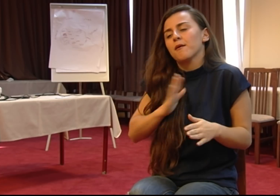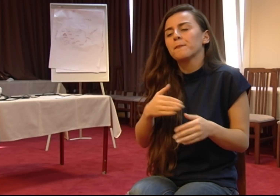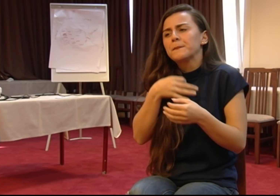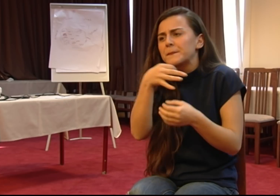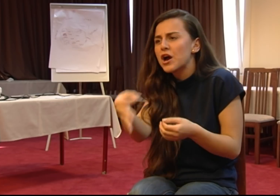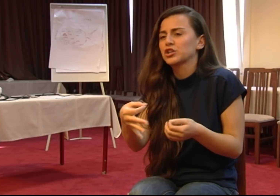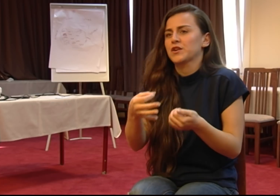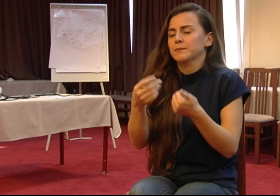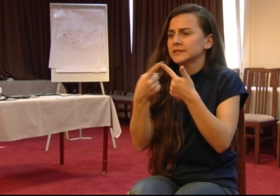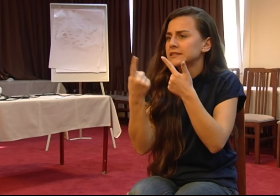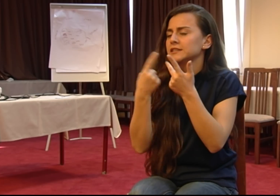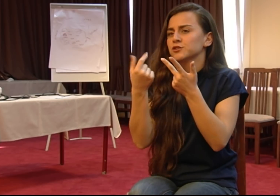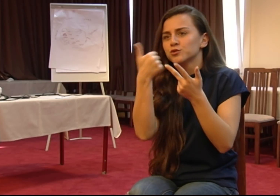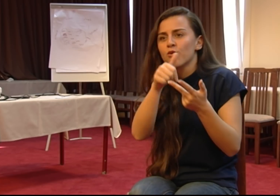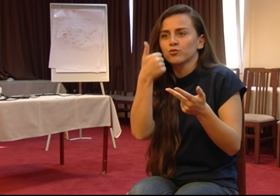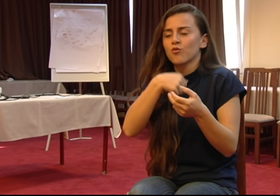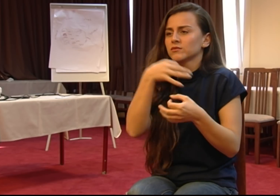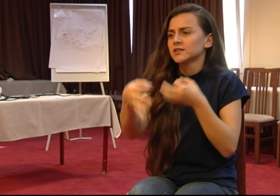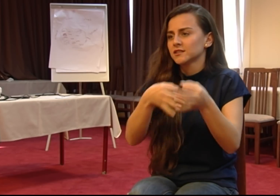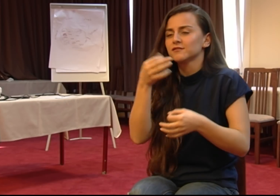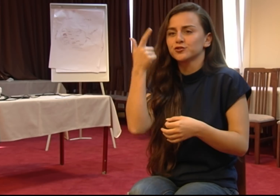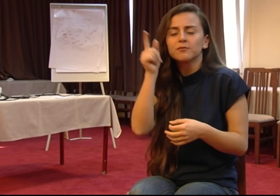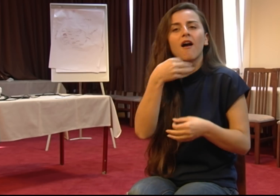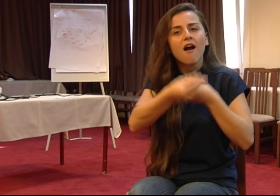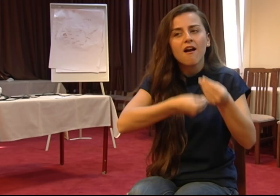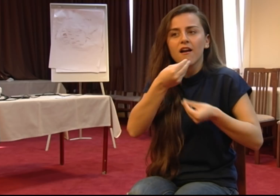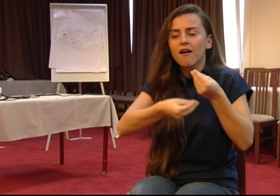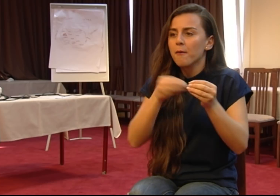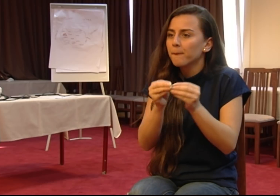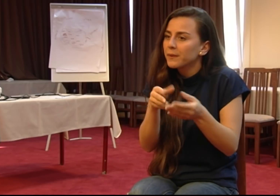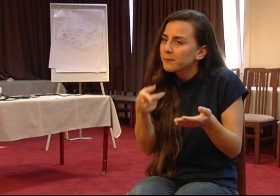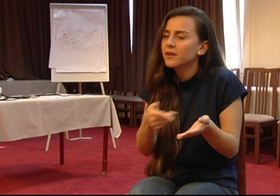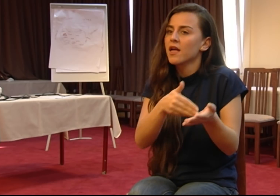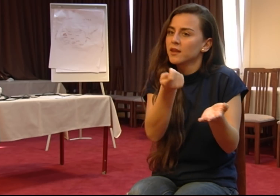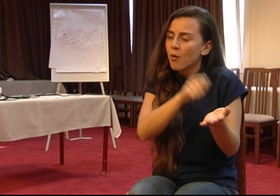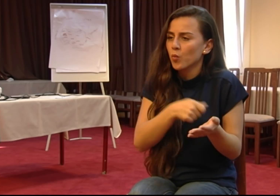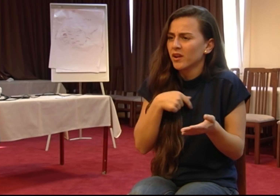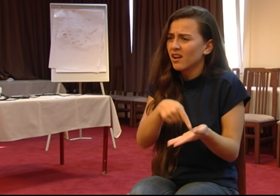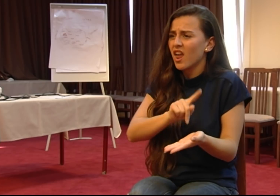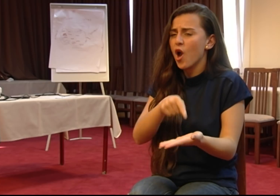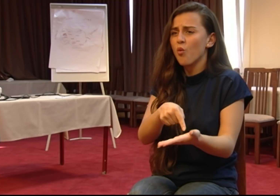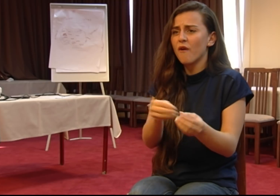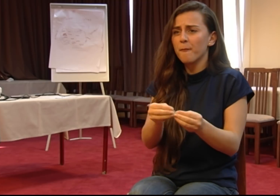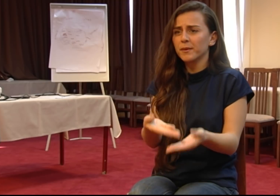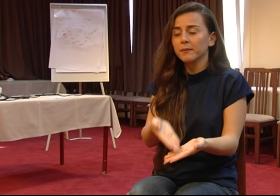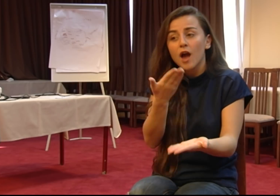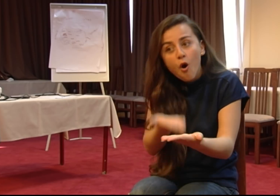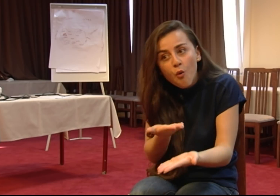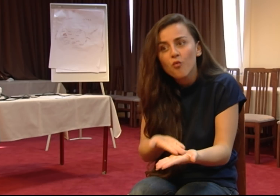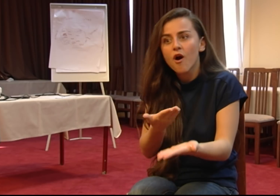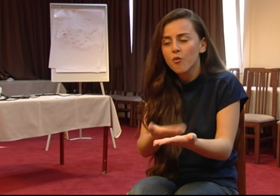ја прашував и така некако милоста Божија го преплавуваше моето жедно срце. Се молев навечер пред